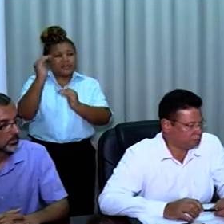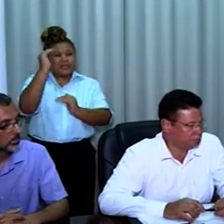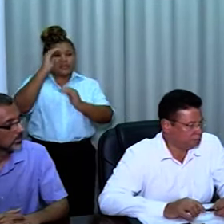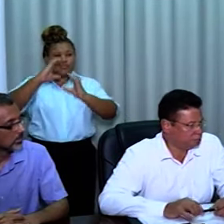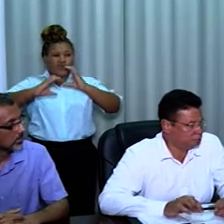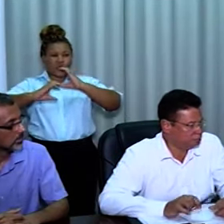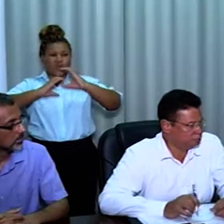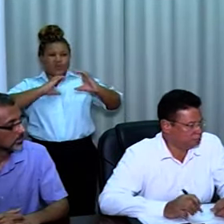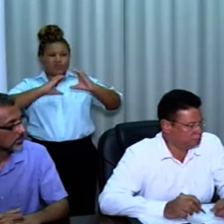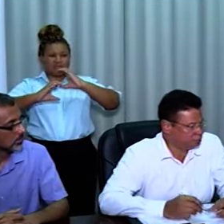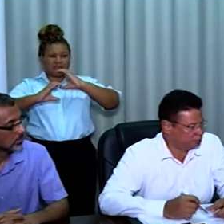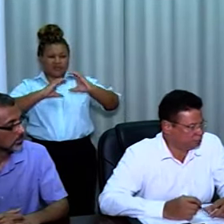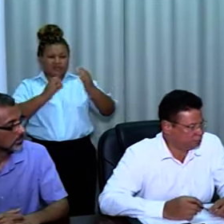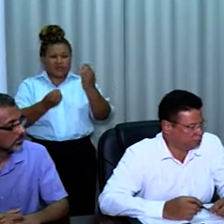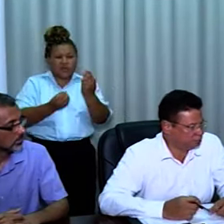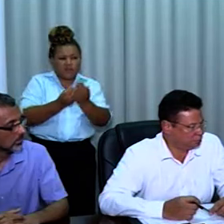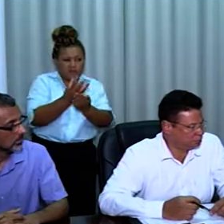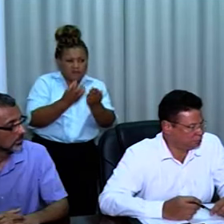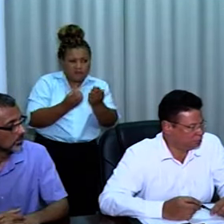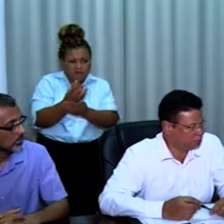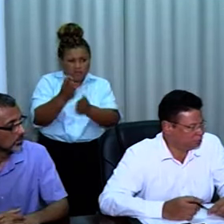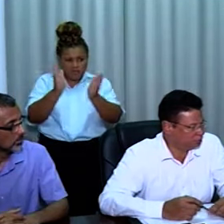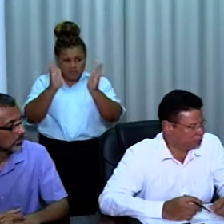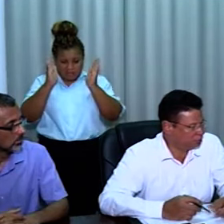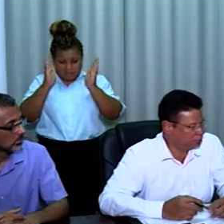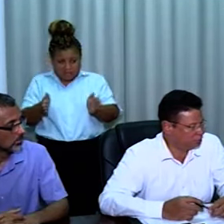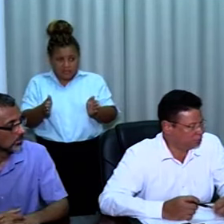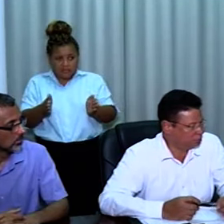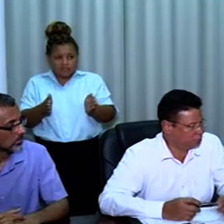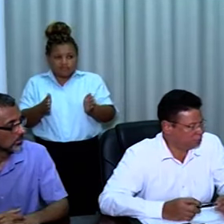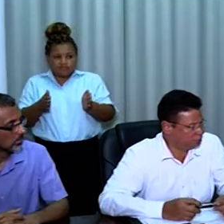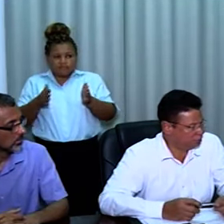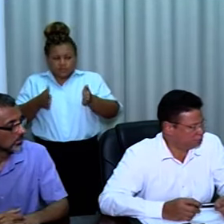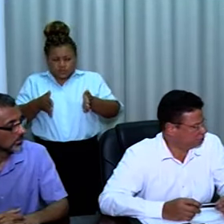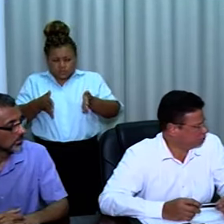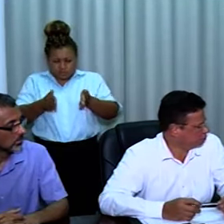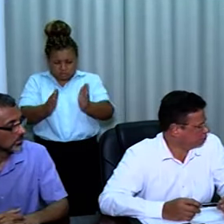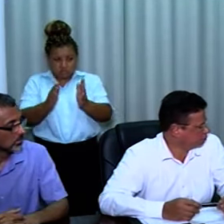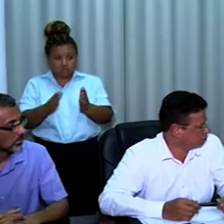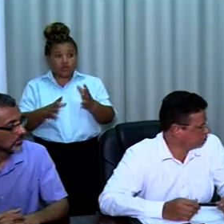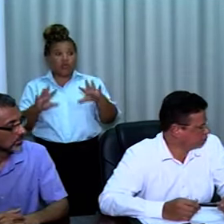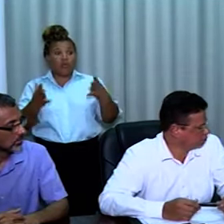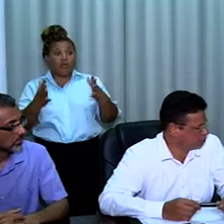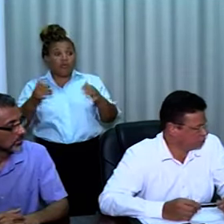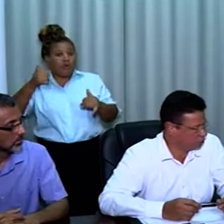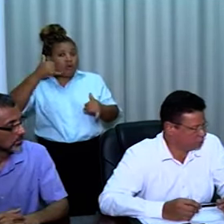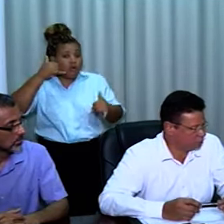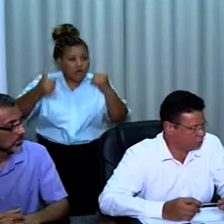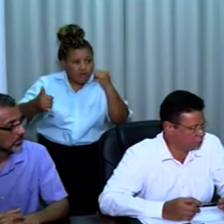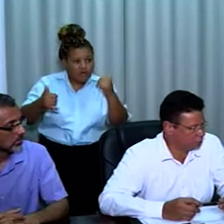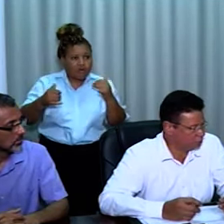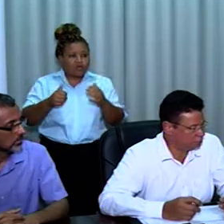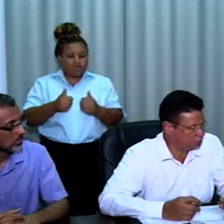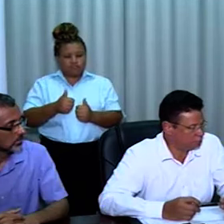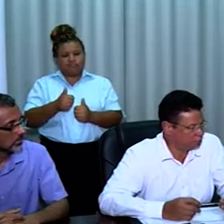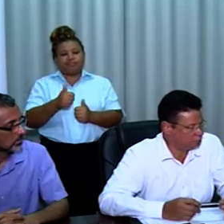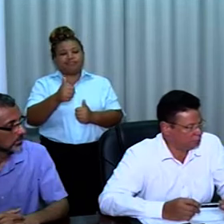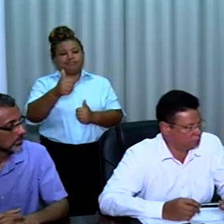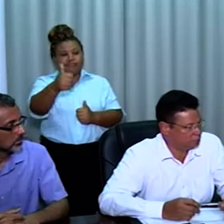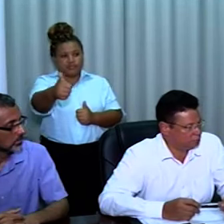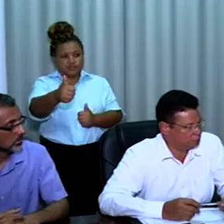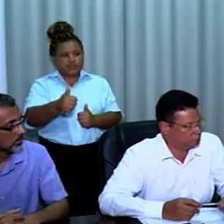intact. OK, par exemple de communication nous capable de servir téléphone là là mais souvent il est important qu'il ça aussi il marche bien. OK,